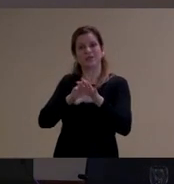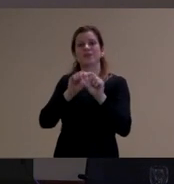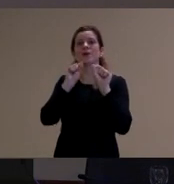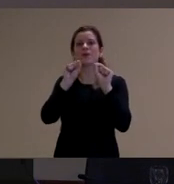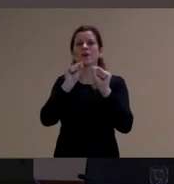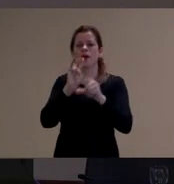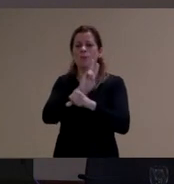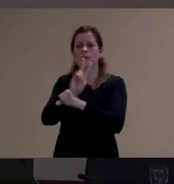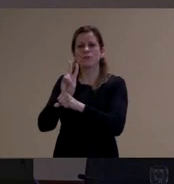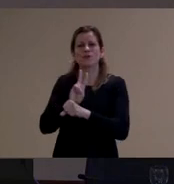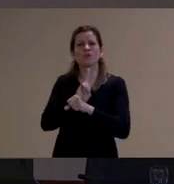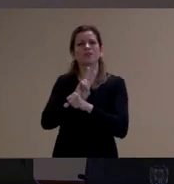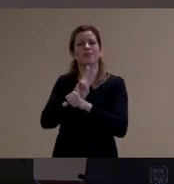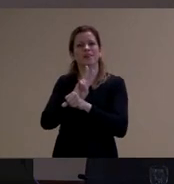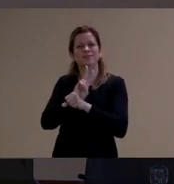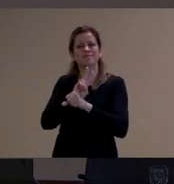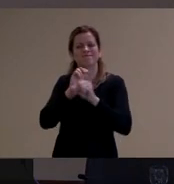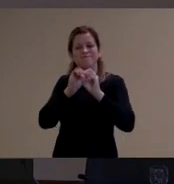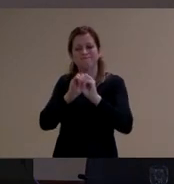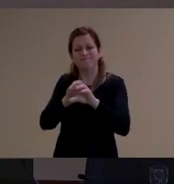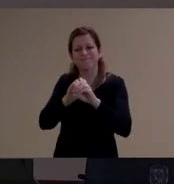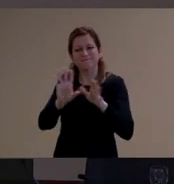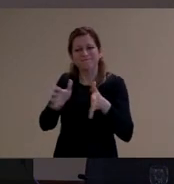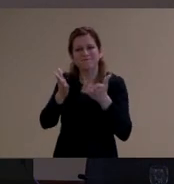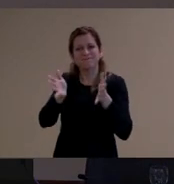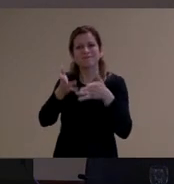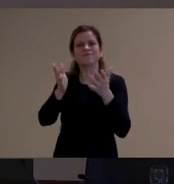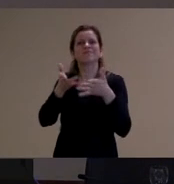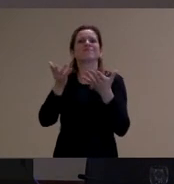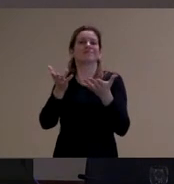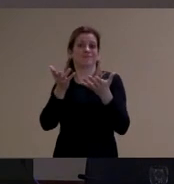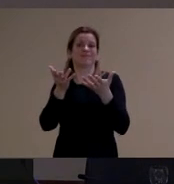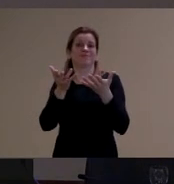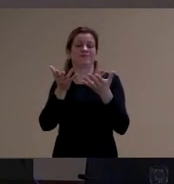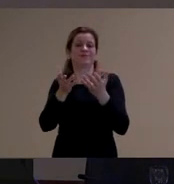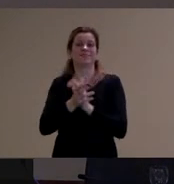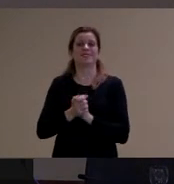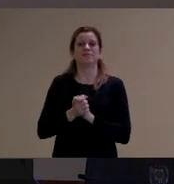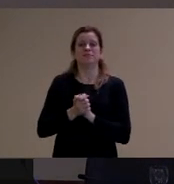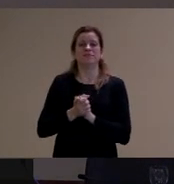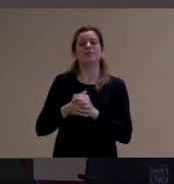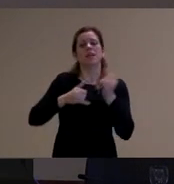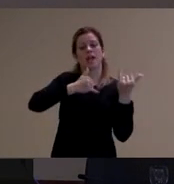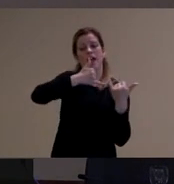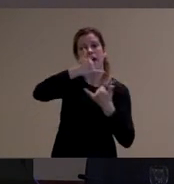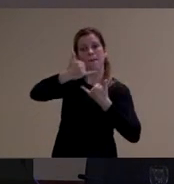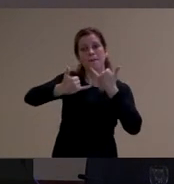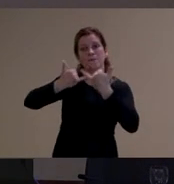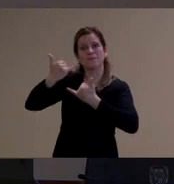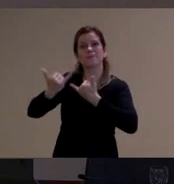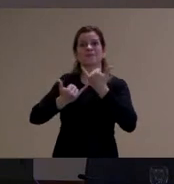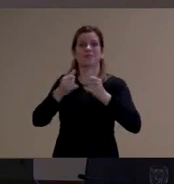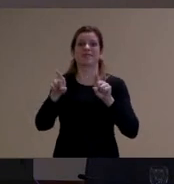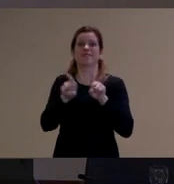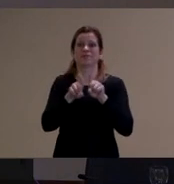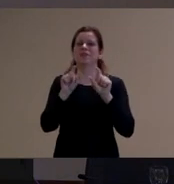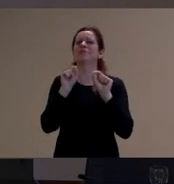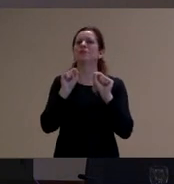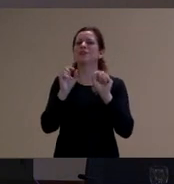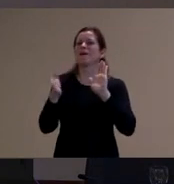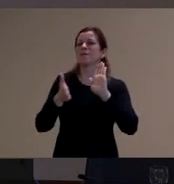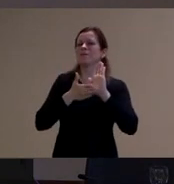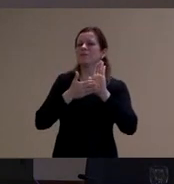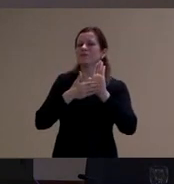cuidar eo educar né E como eixo do trabalho pedagógico a brincadeira né propõe então